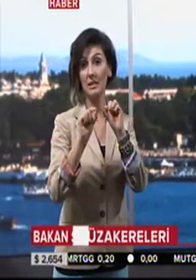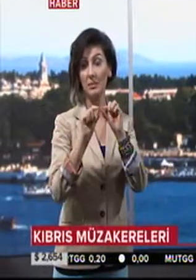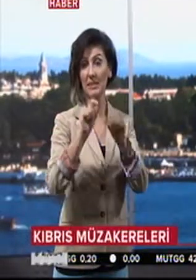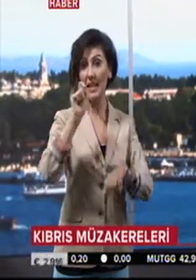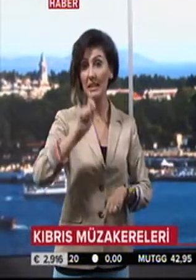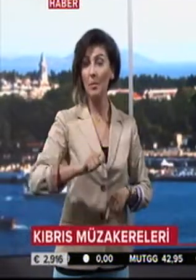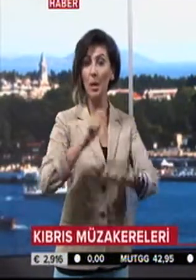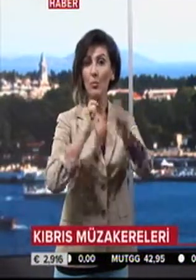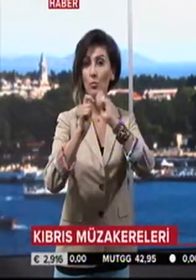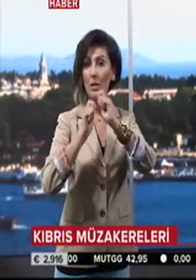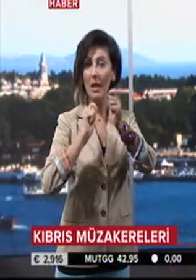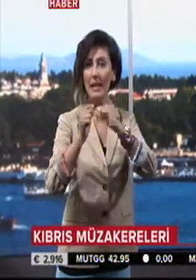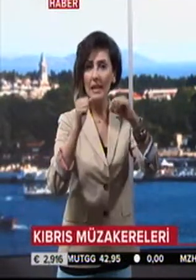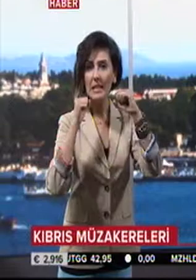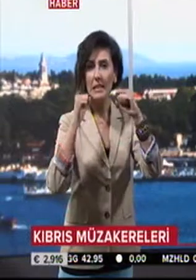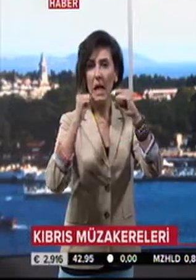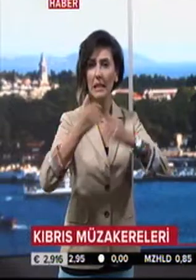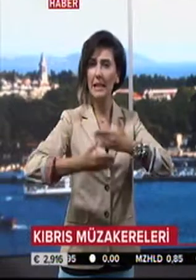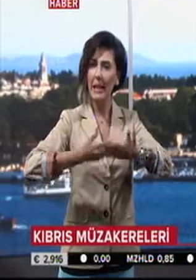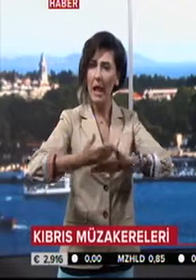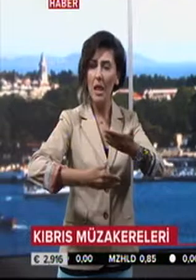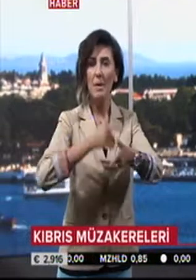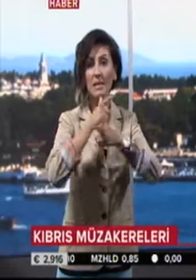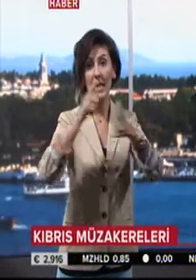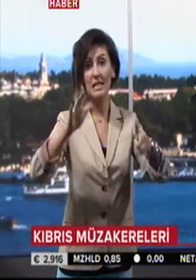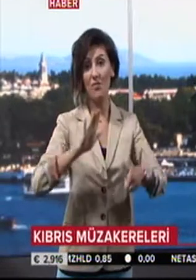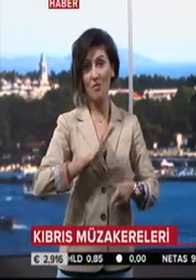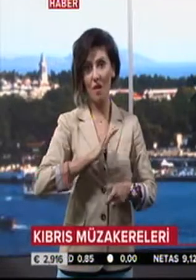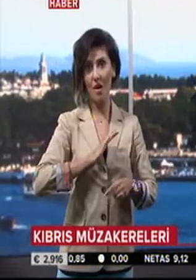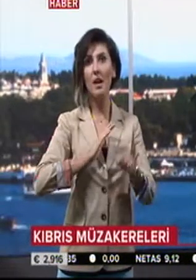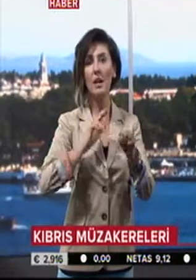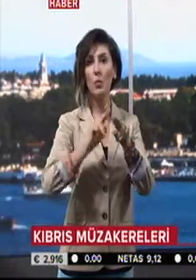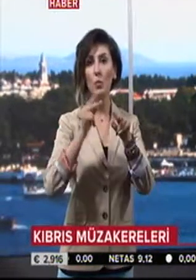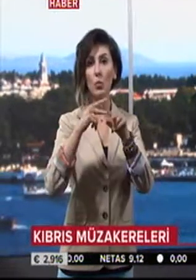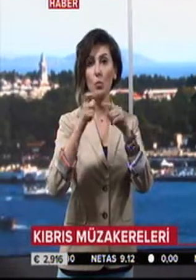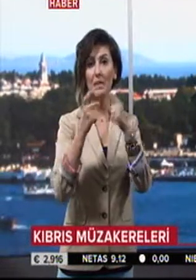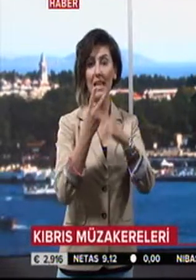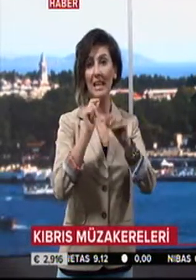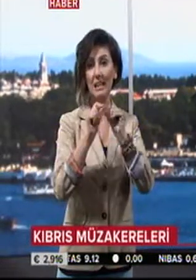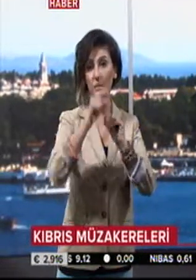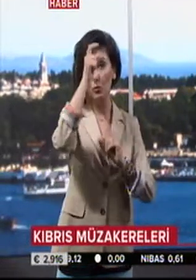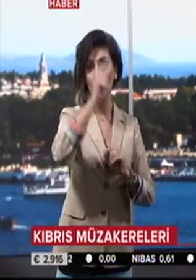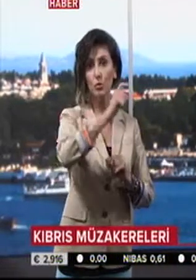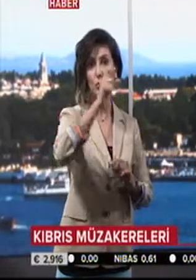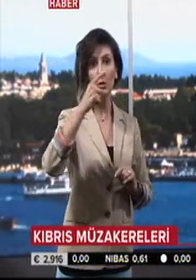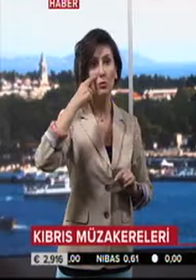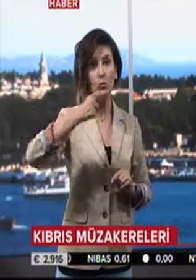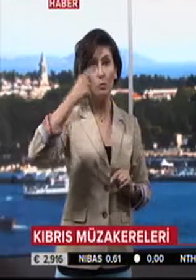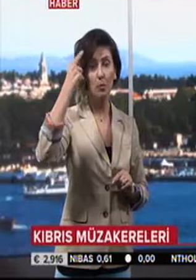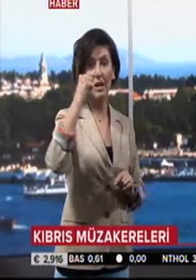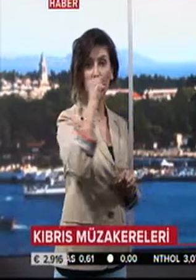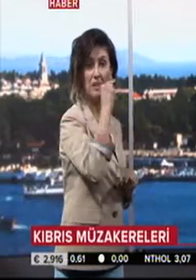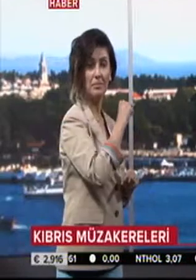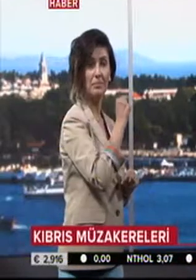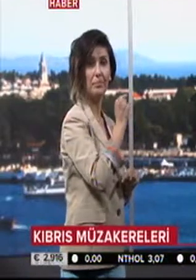Kıbrıs'ta yürütülen müzakerelerde sağlanan ilerlemeler ses getirdi. Kuzey Kıbrıs Türk Cumhuriyeti Cumhurbaşkanı